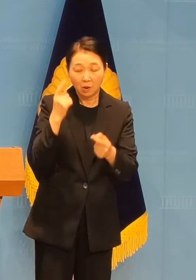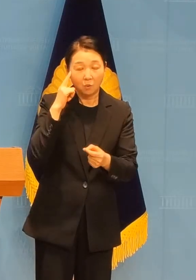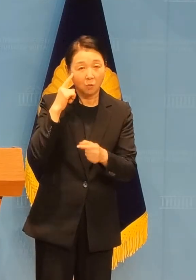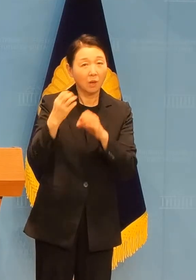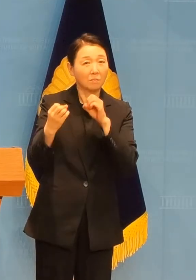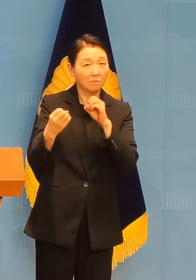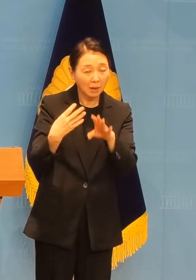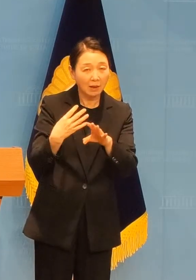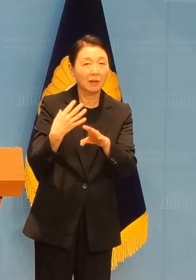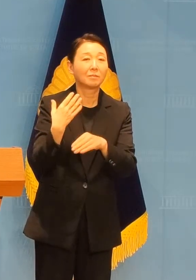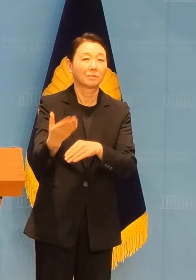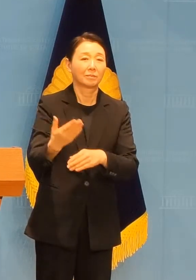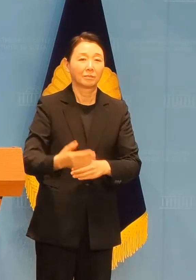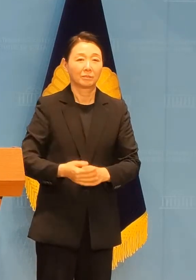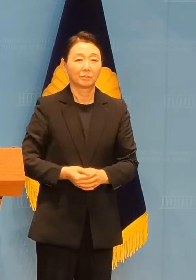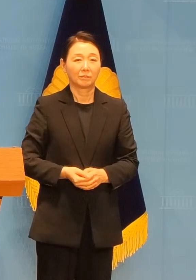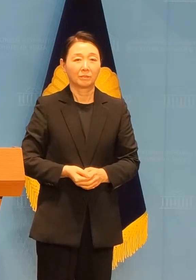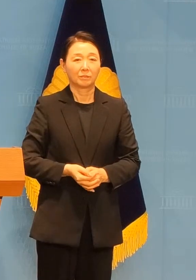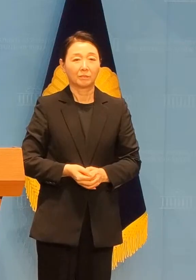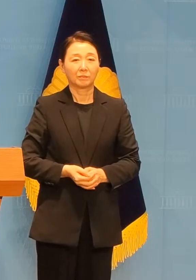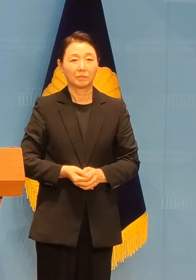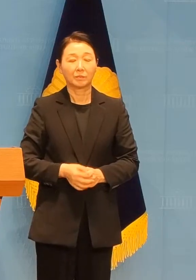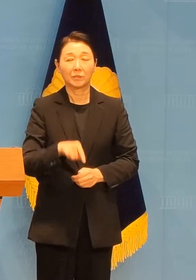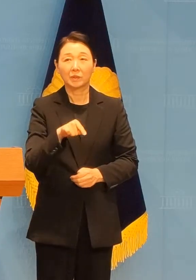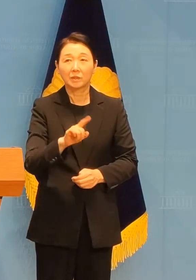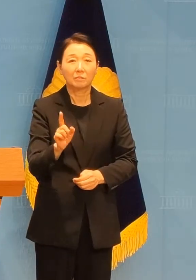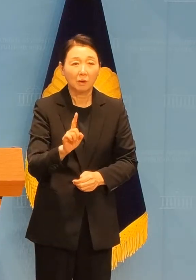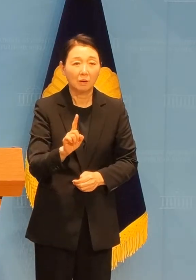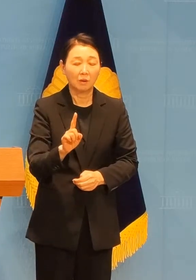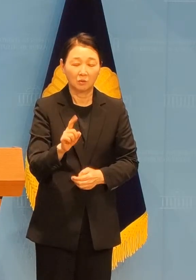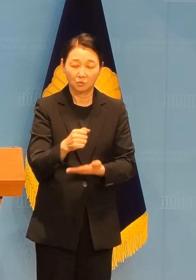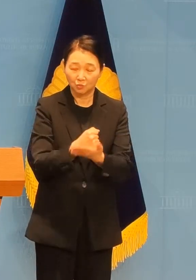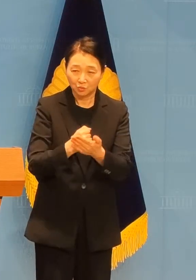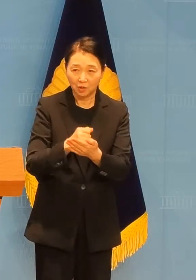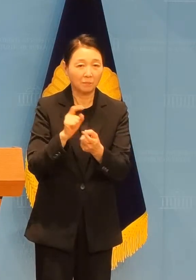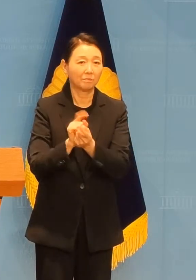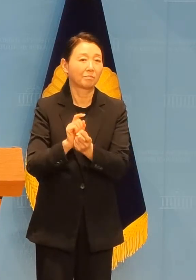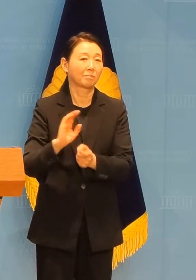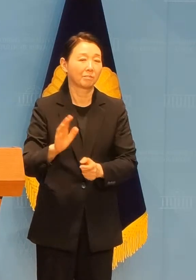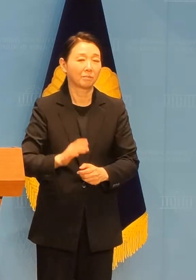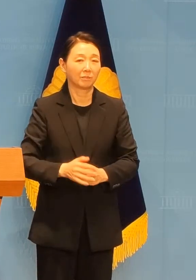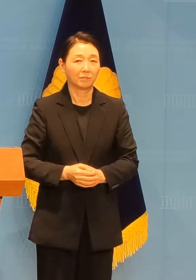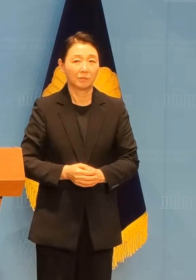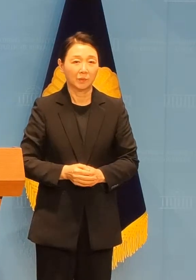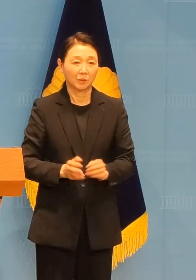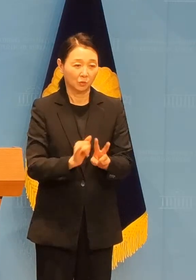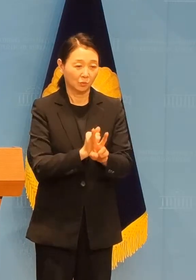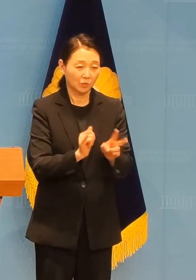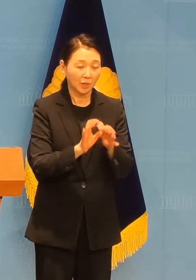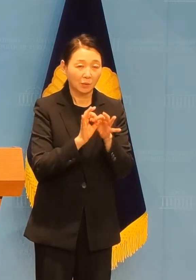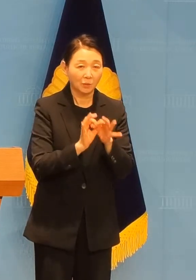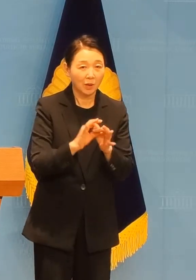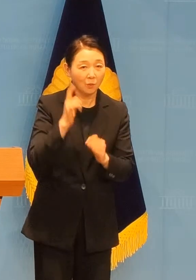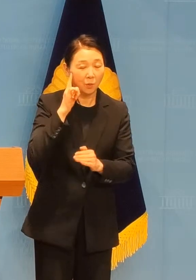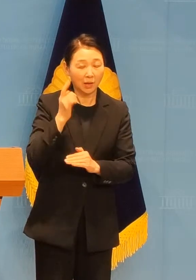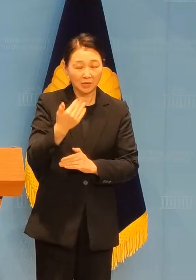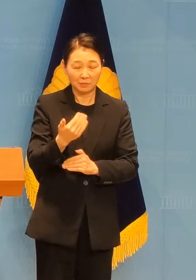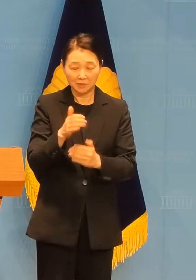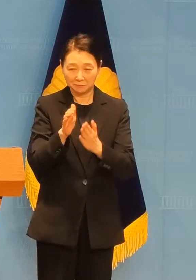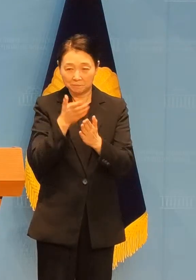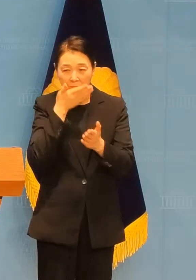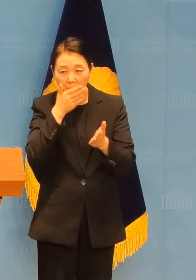응답이 뒤따른 셈입니다. 이는 단순한 우연으로 보기는 어렵습니다. 두 사람 사이에 이미 사전